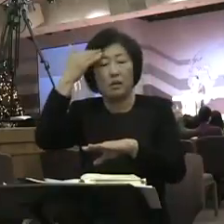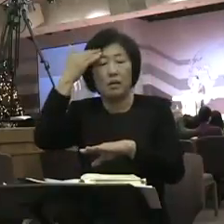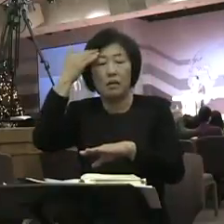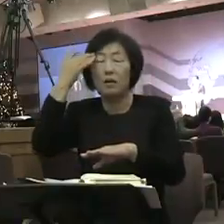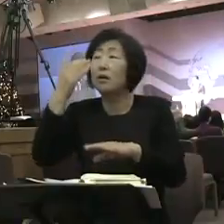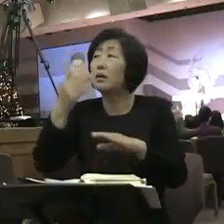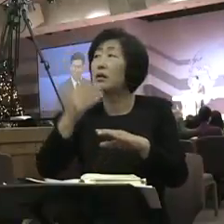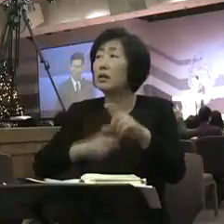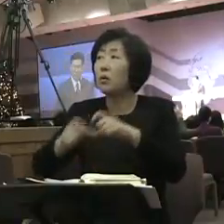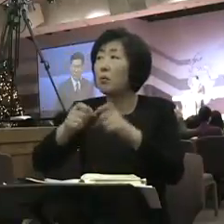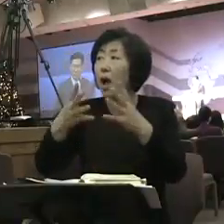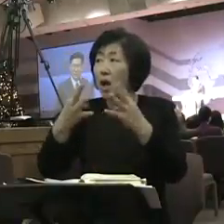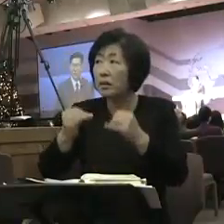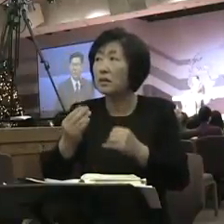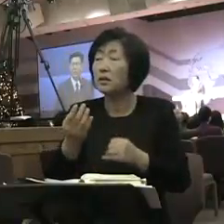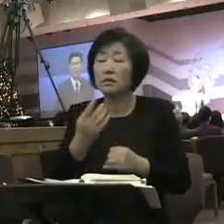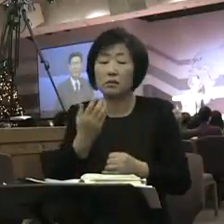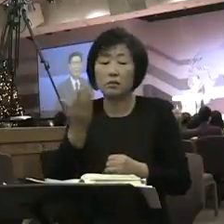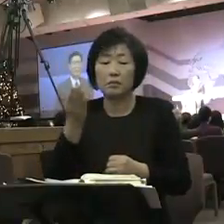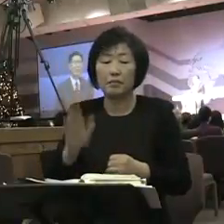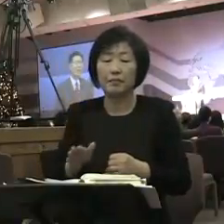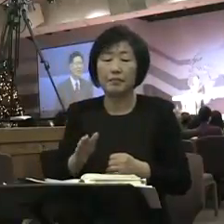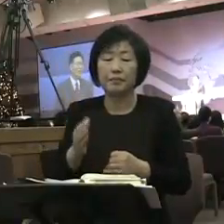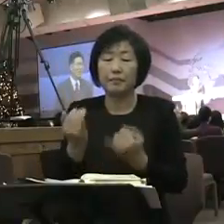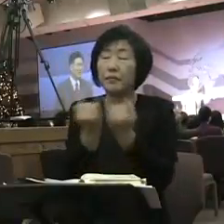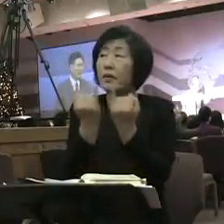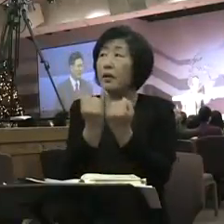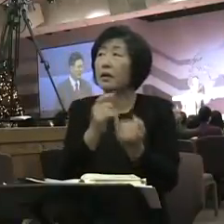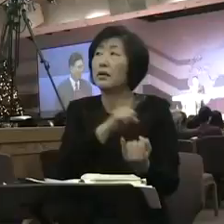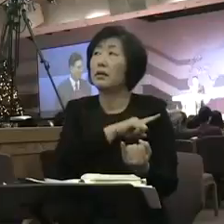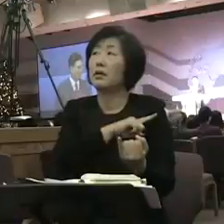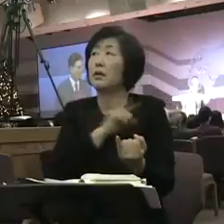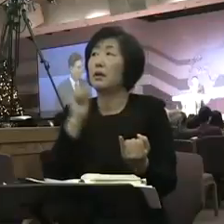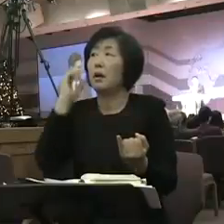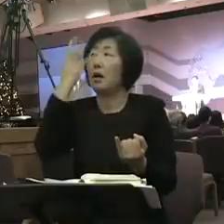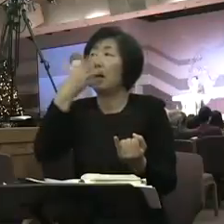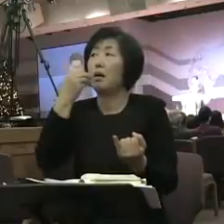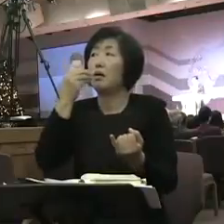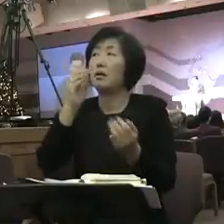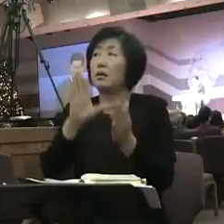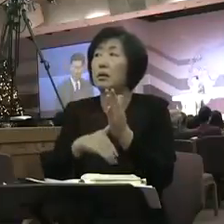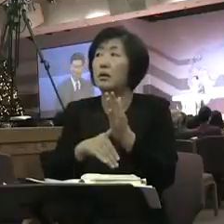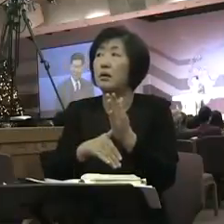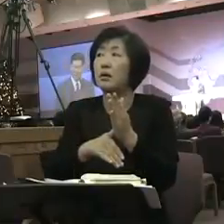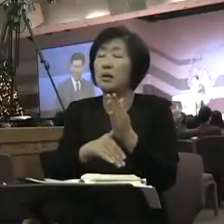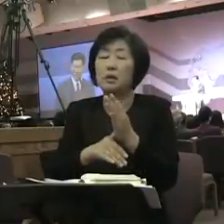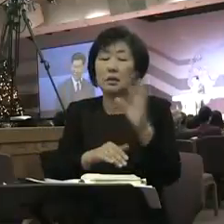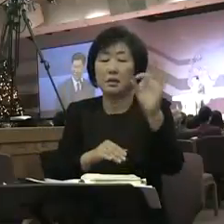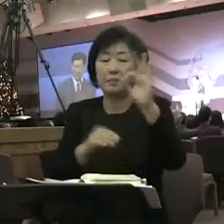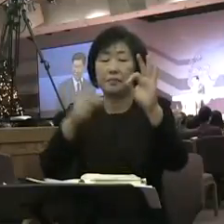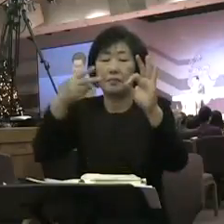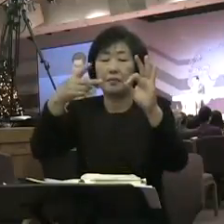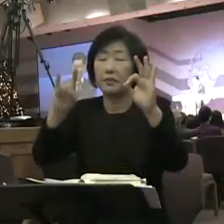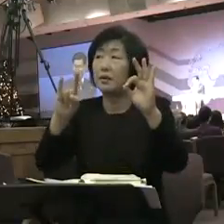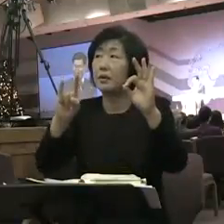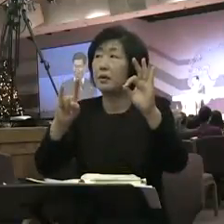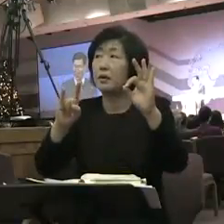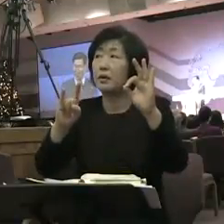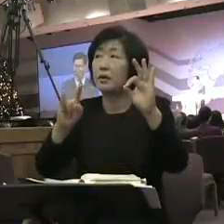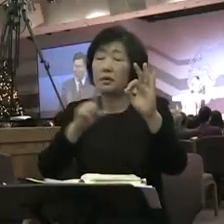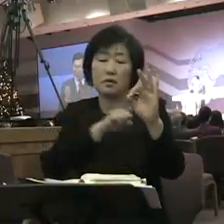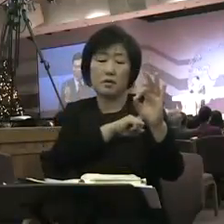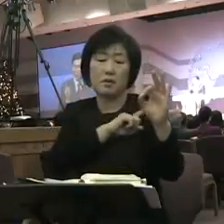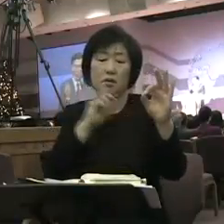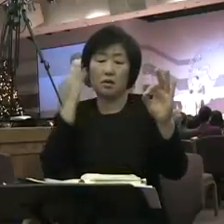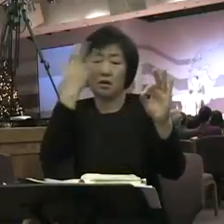많을 테지만요. 여러분, 이 여성이 가장 아름다운 때가 언제인지 아세요? 10대가 가장 아름답습니다.